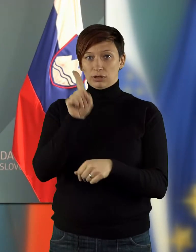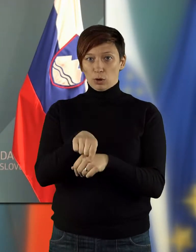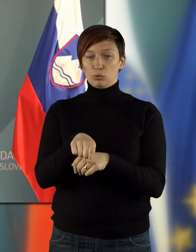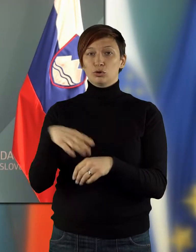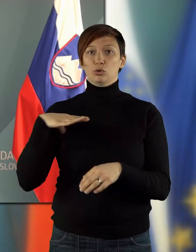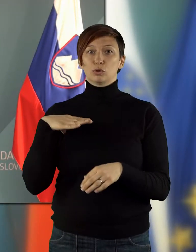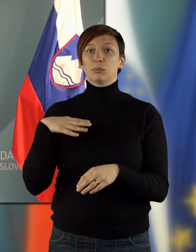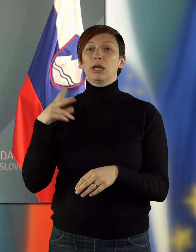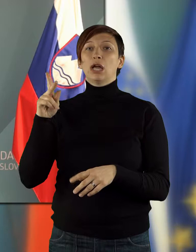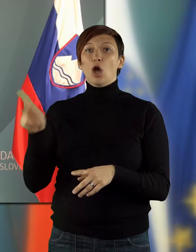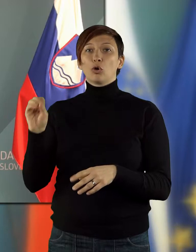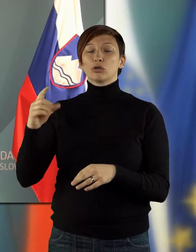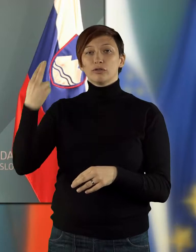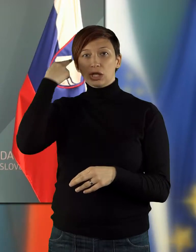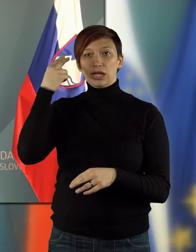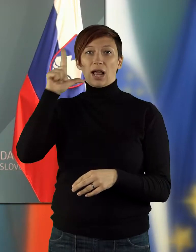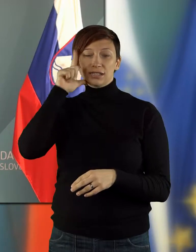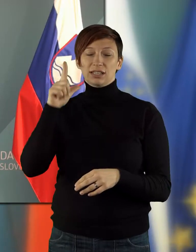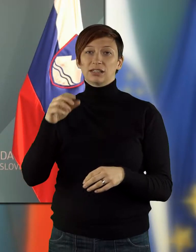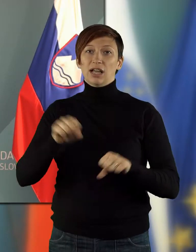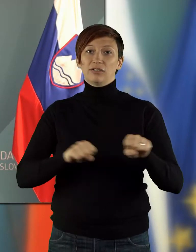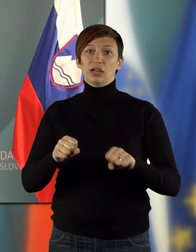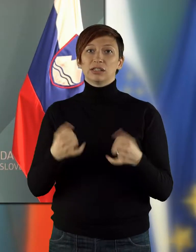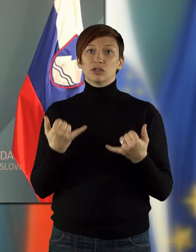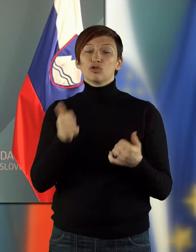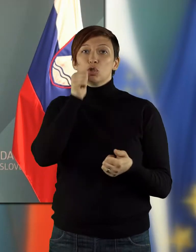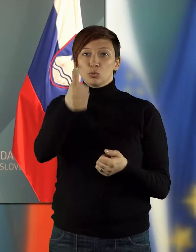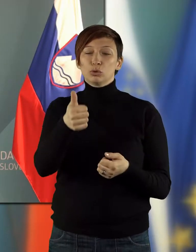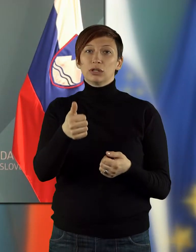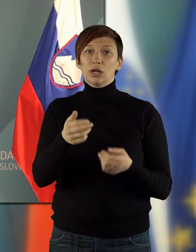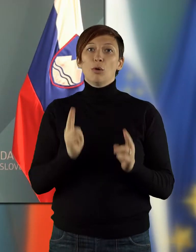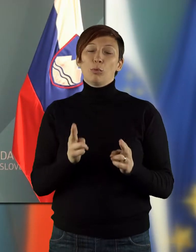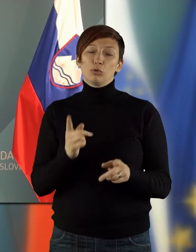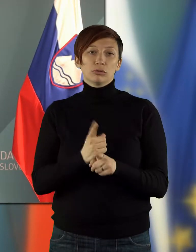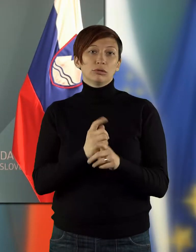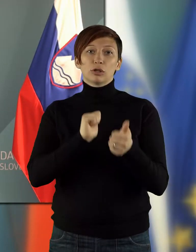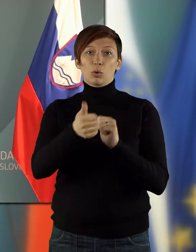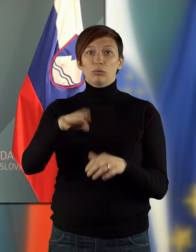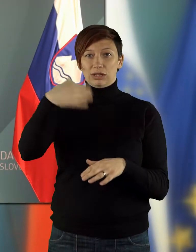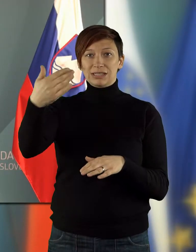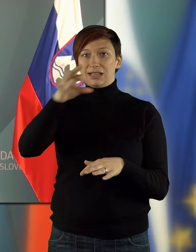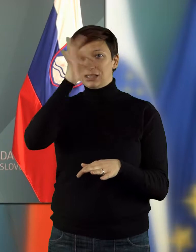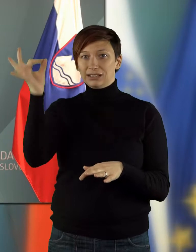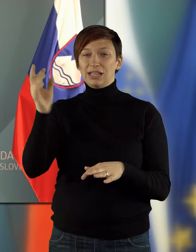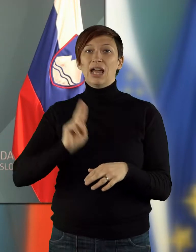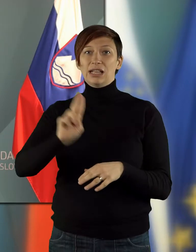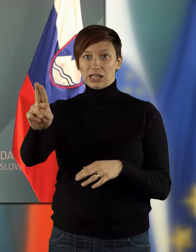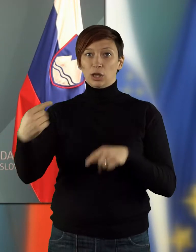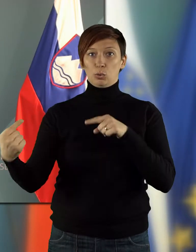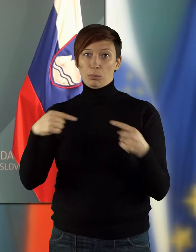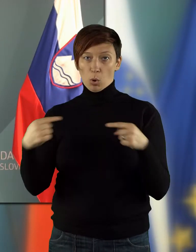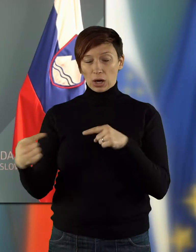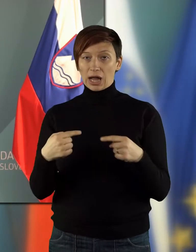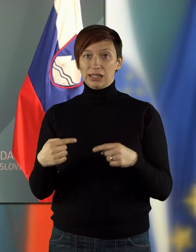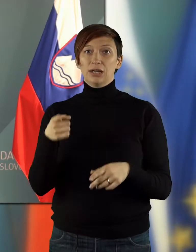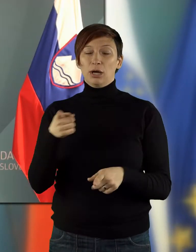naročil gospe Liljani Kozlovič, generalni sekretarki vlade, da ne mudamo torej že jutri po možnosti oziroma takoj v naslednjih dneh nadaljuje